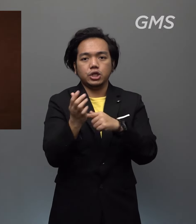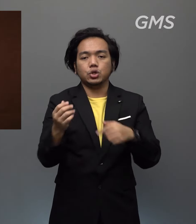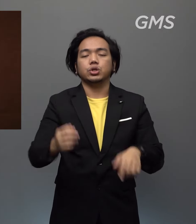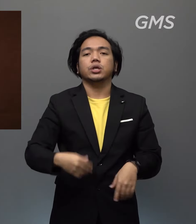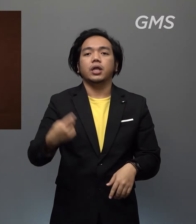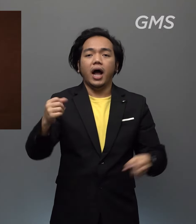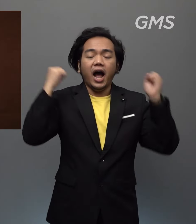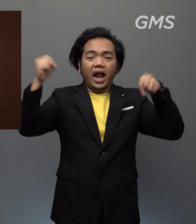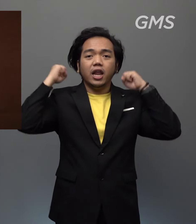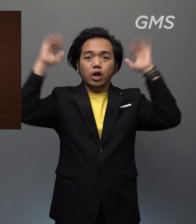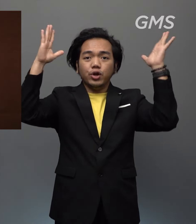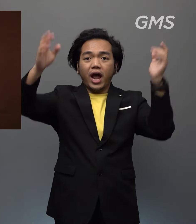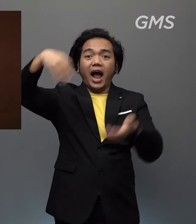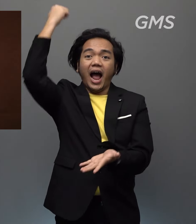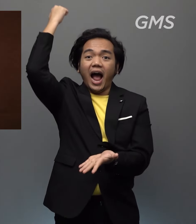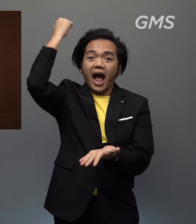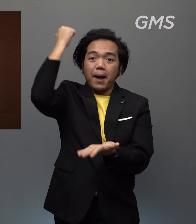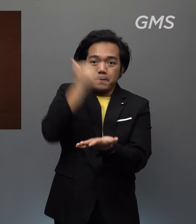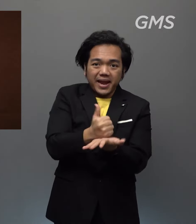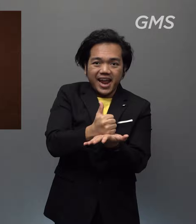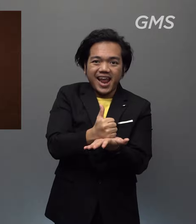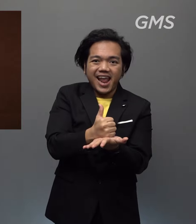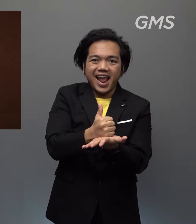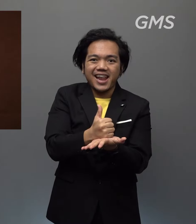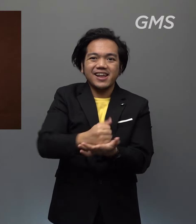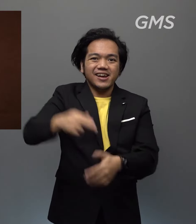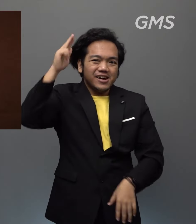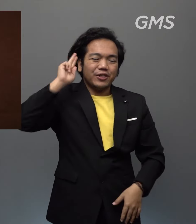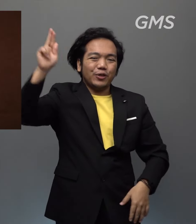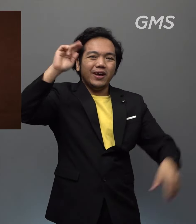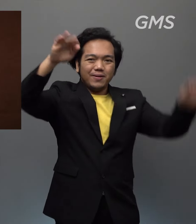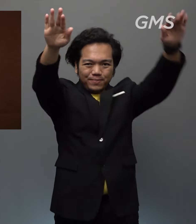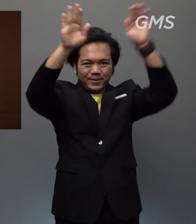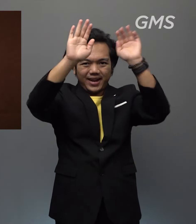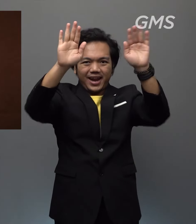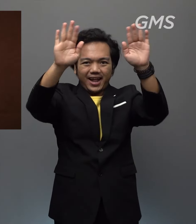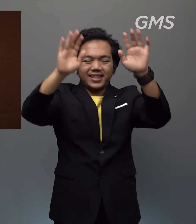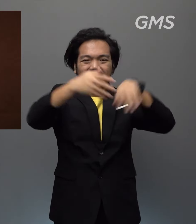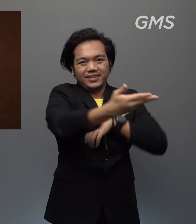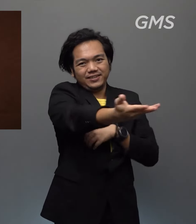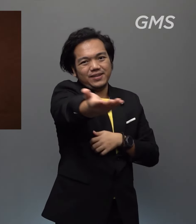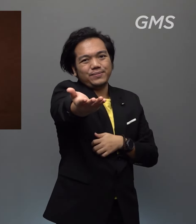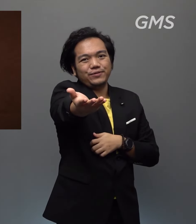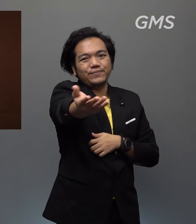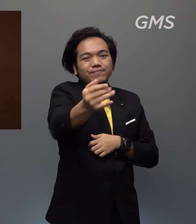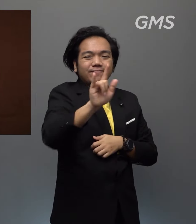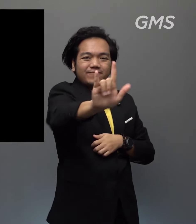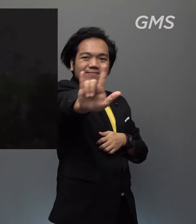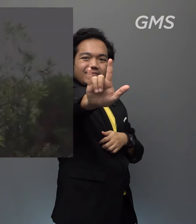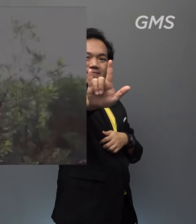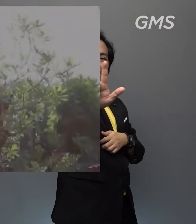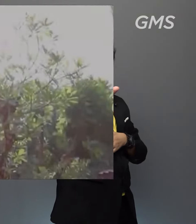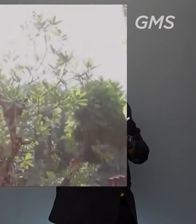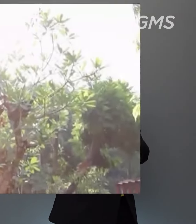Sama-sama katakan, amen. Tuhan memberkati Anda semuanya, Bapak Ibu Saudara sekalian. God bless you.